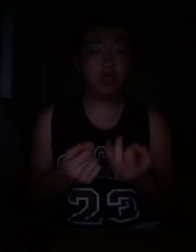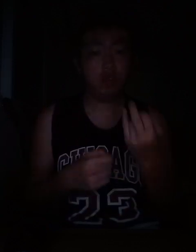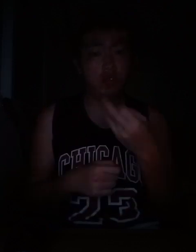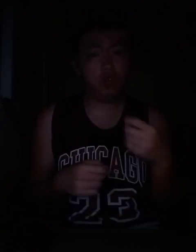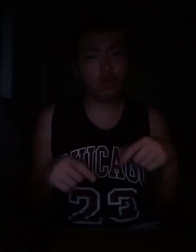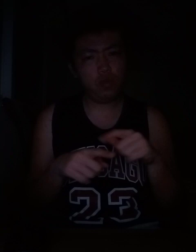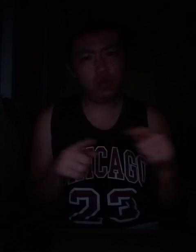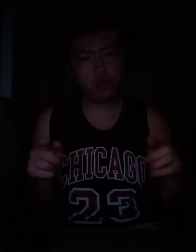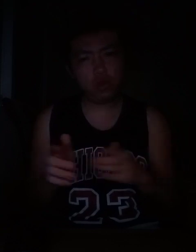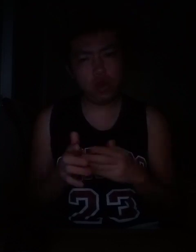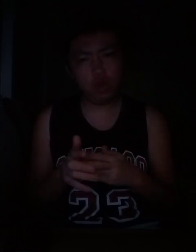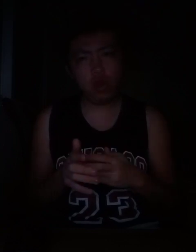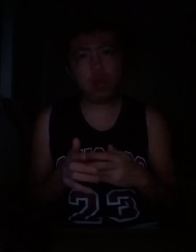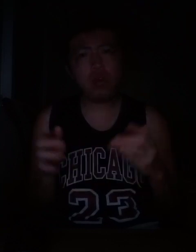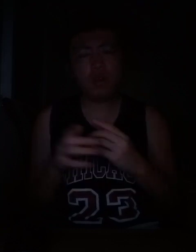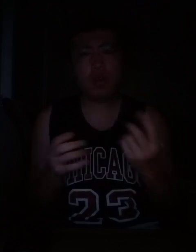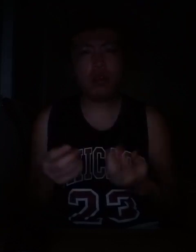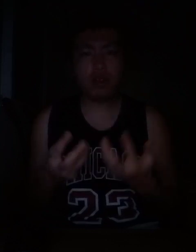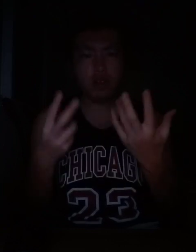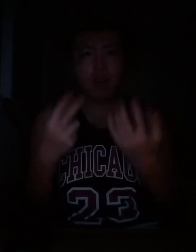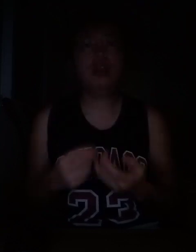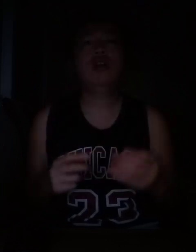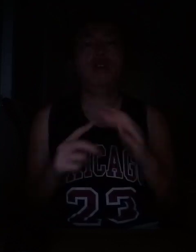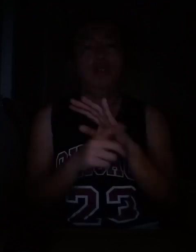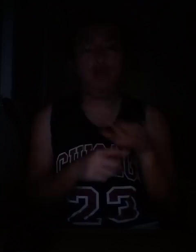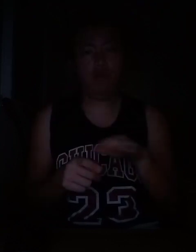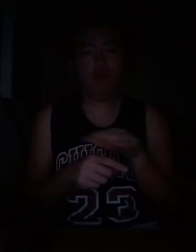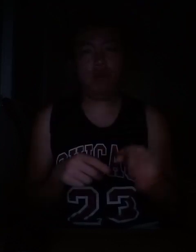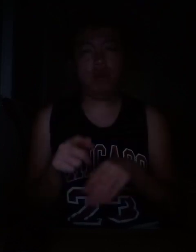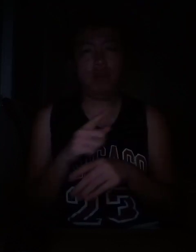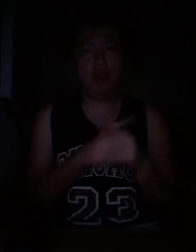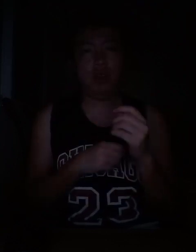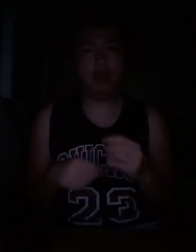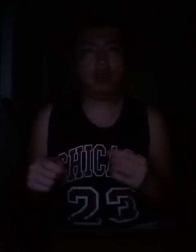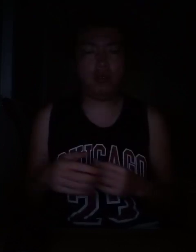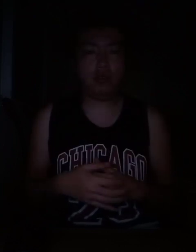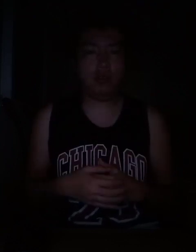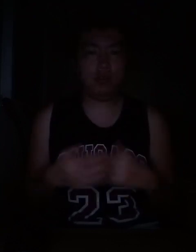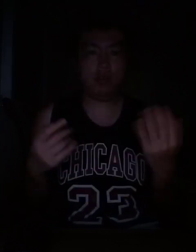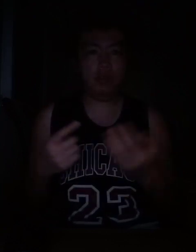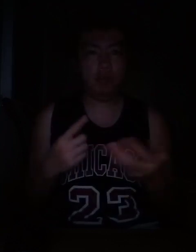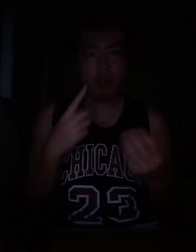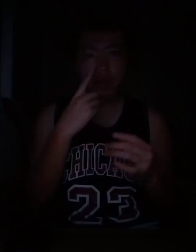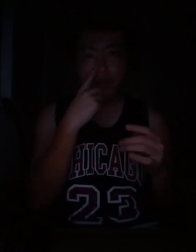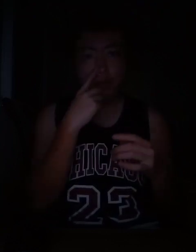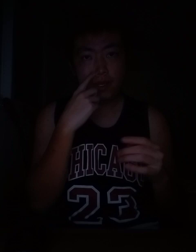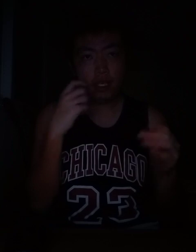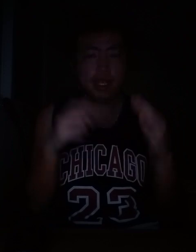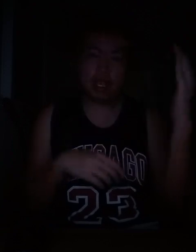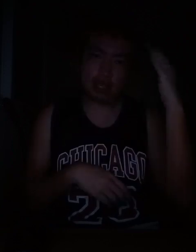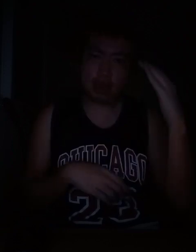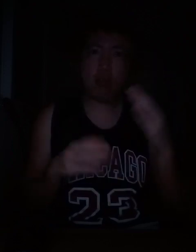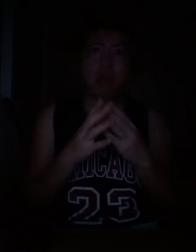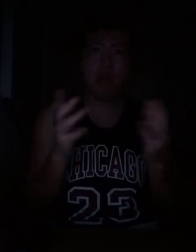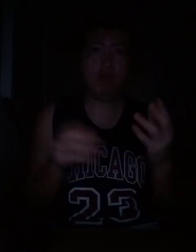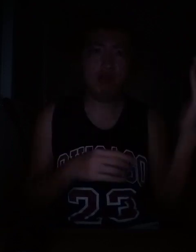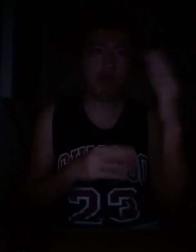주체로서 교사의 이야기를 많이 듣는 기회를 마련하겠다며 교사들의 교권 확보와 학생들의 안전한 학교 생활을 위해